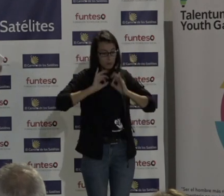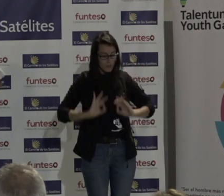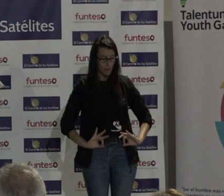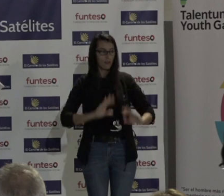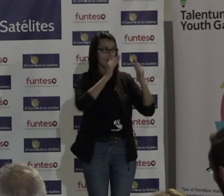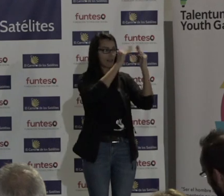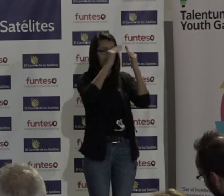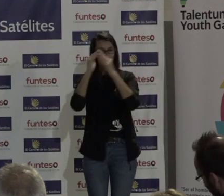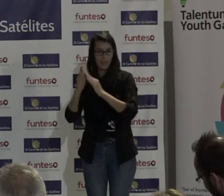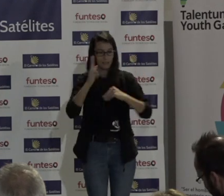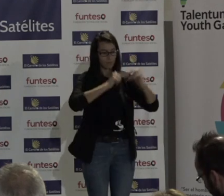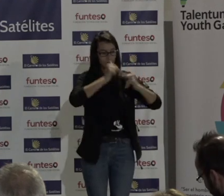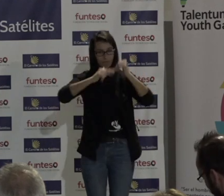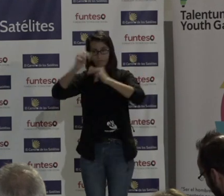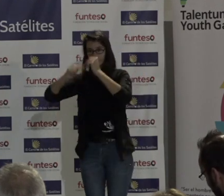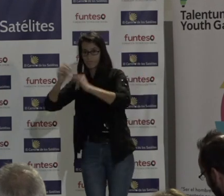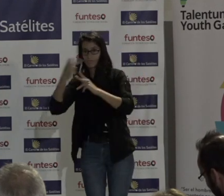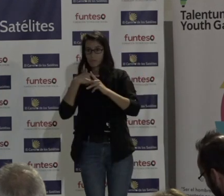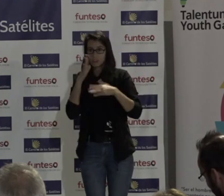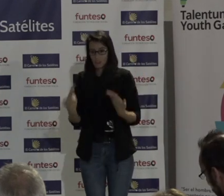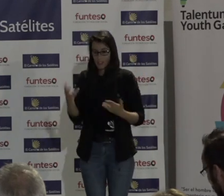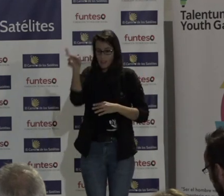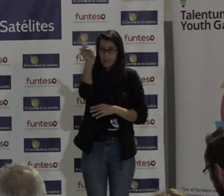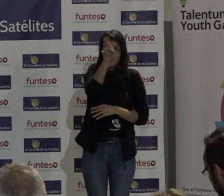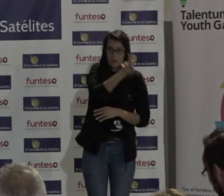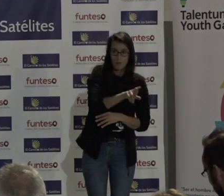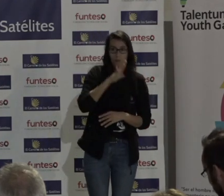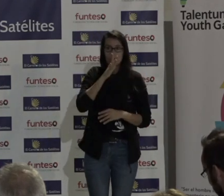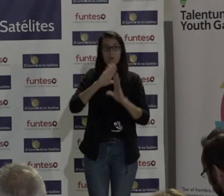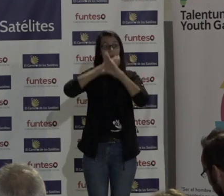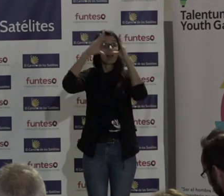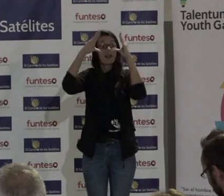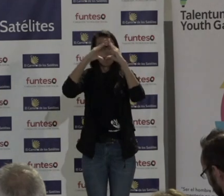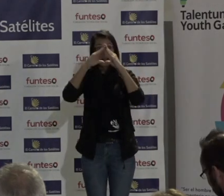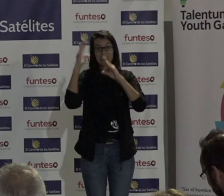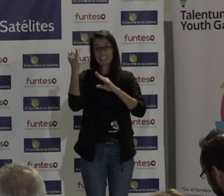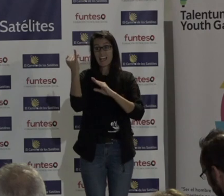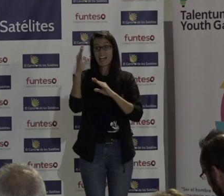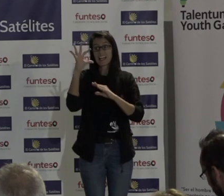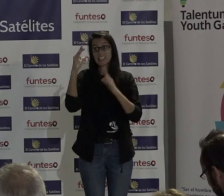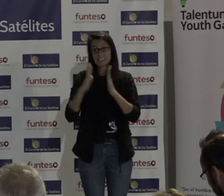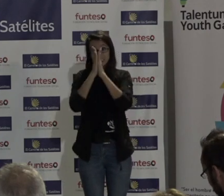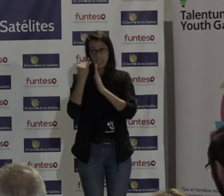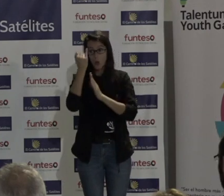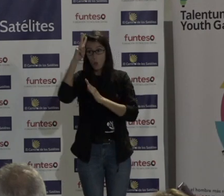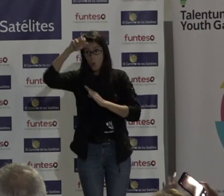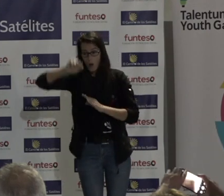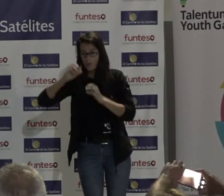un nuevo pueblo y en donde se recuperaron elementos como la iglesia de San Juan, que fue traída de su enclave